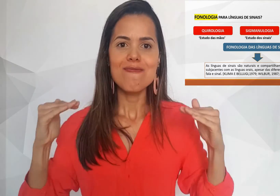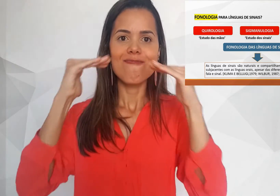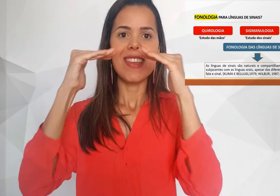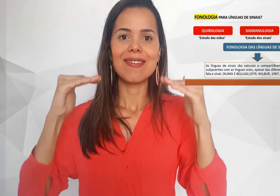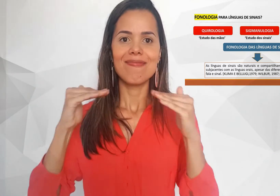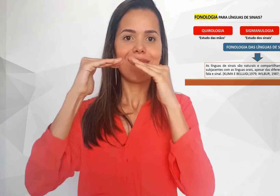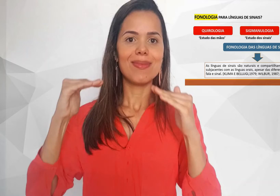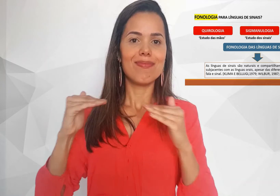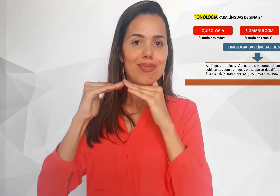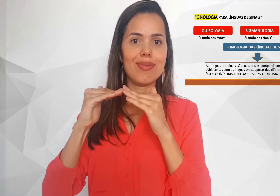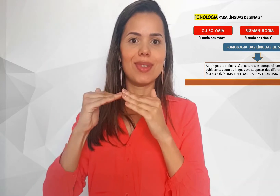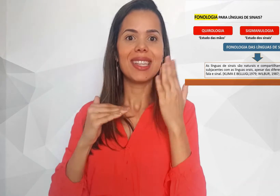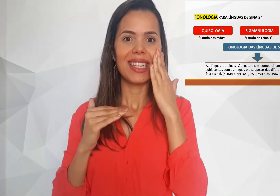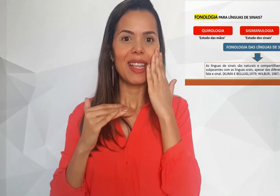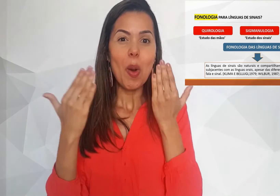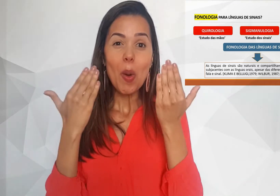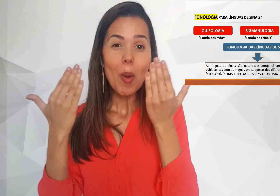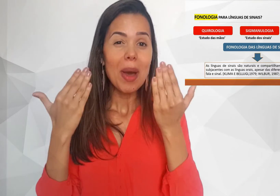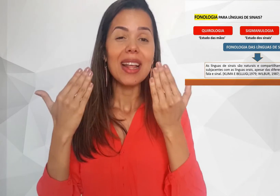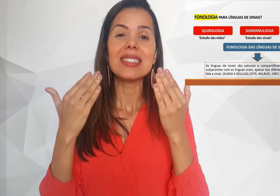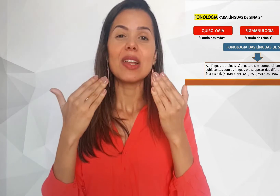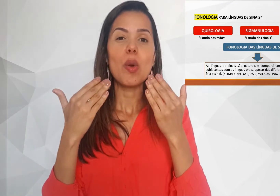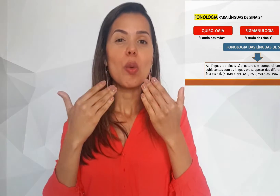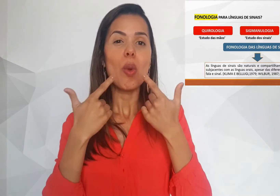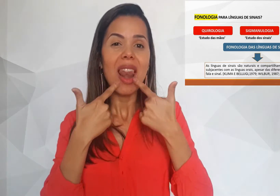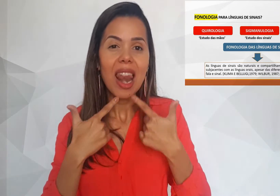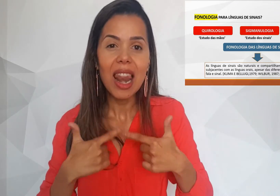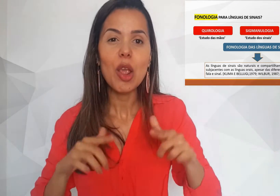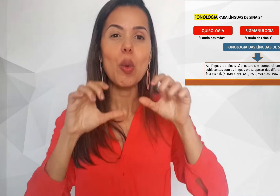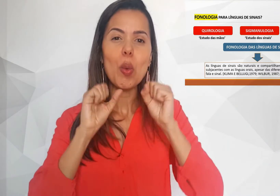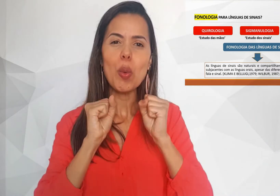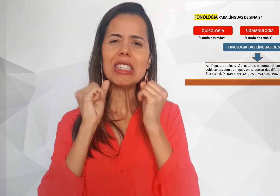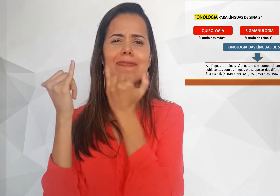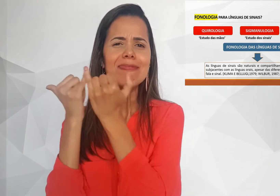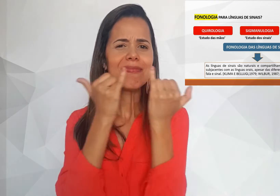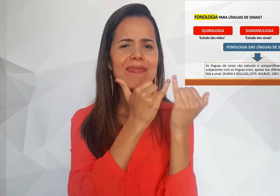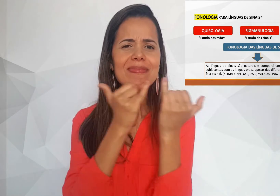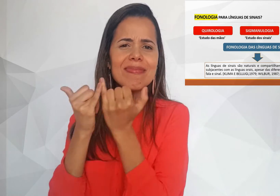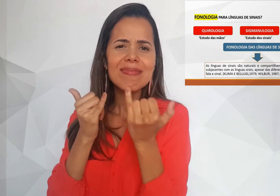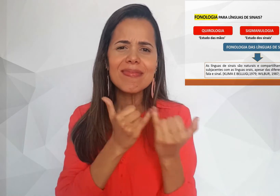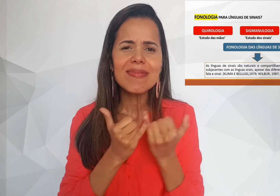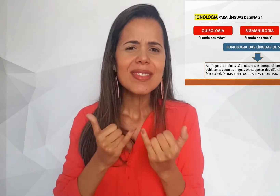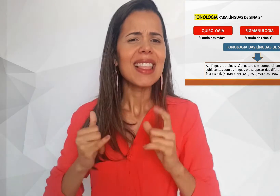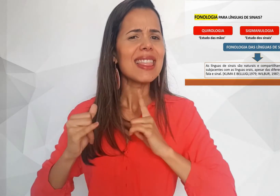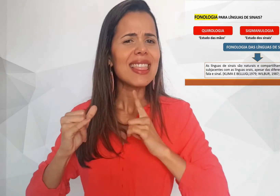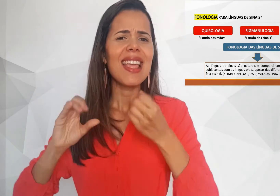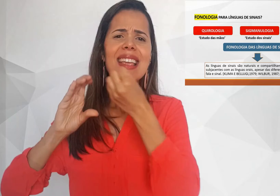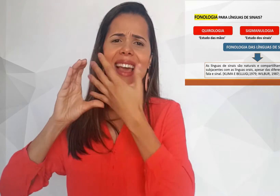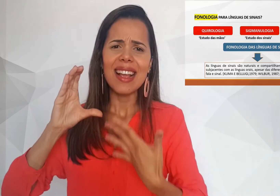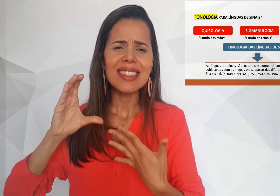dos estudos que foram realizados e os que são realizados até então, é de sempre mostrar similaridades entre